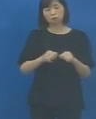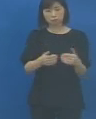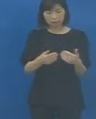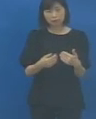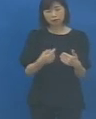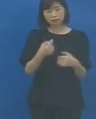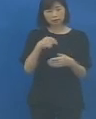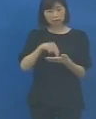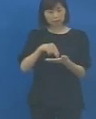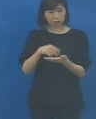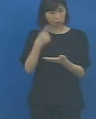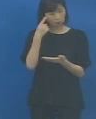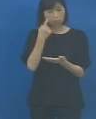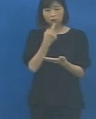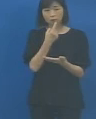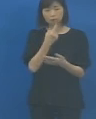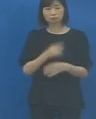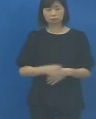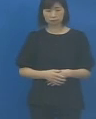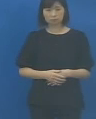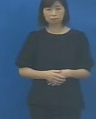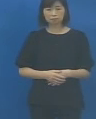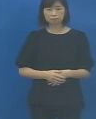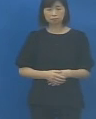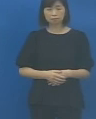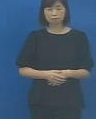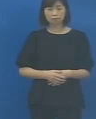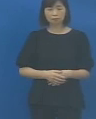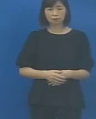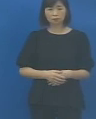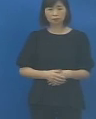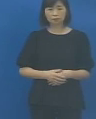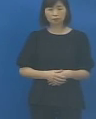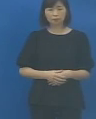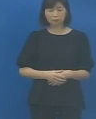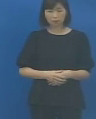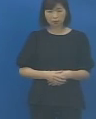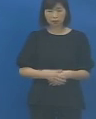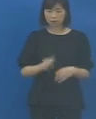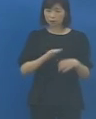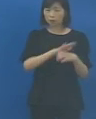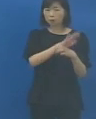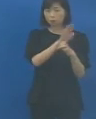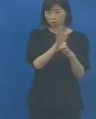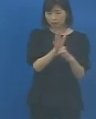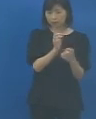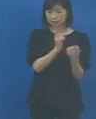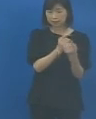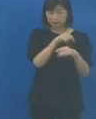で、ステージになっても構わない、コ